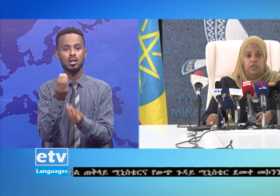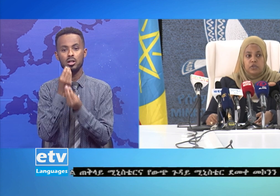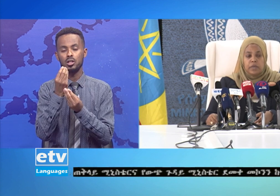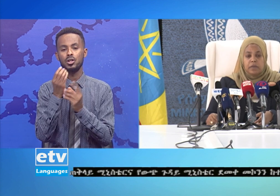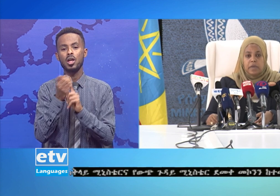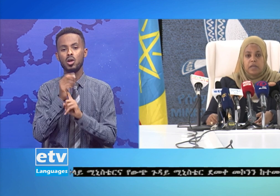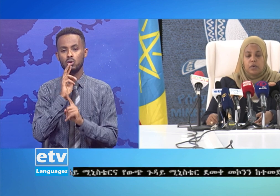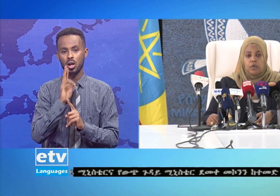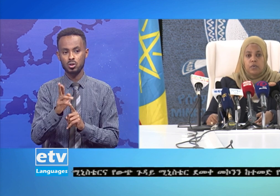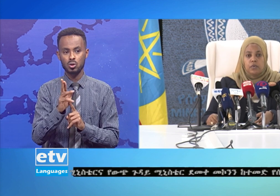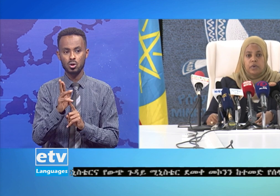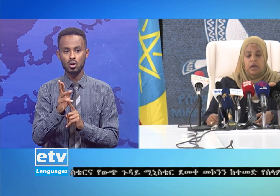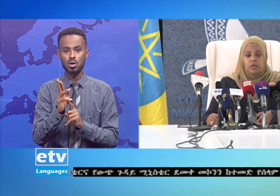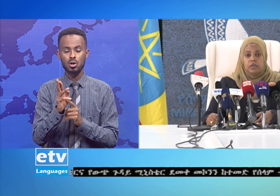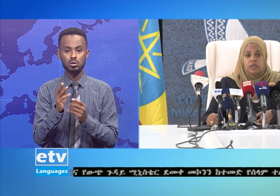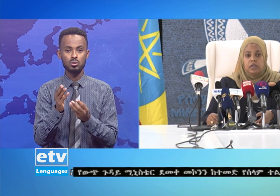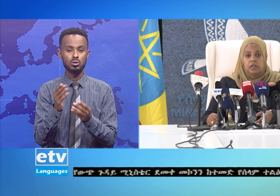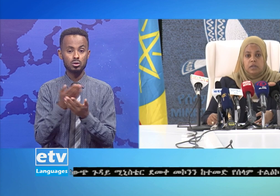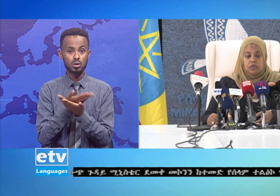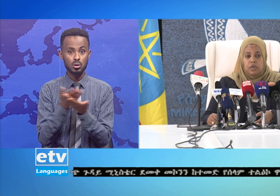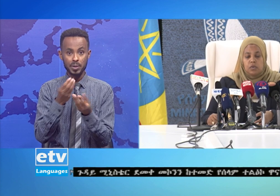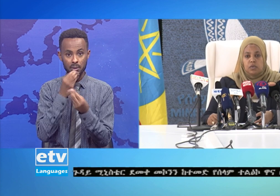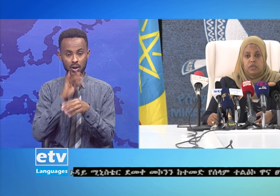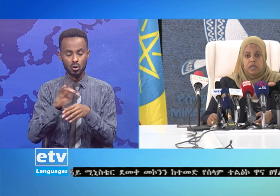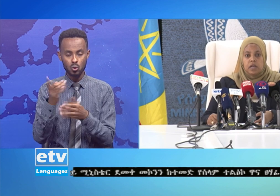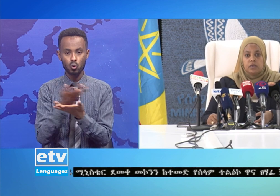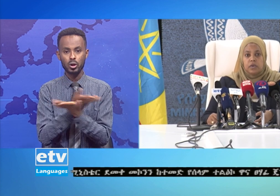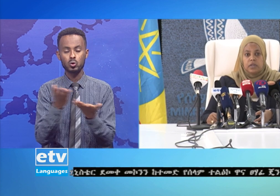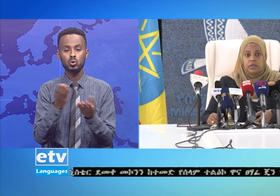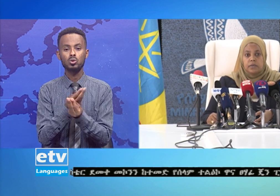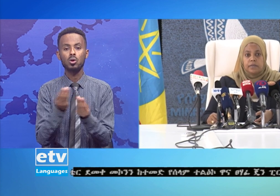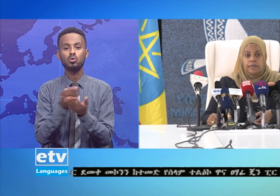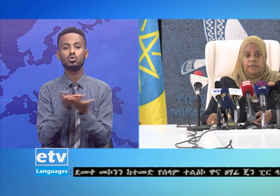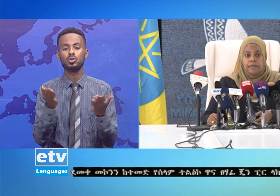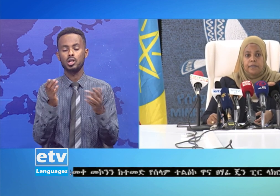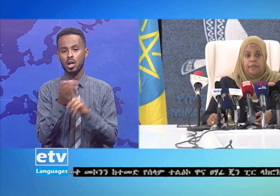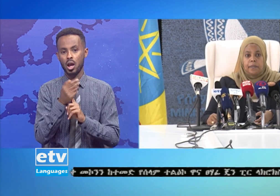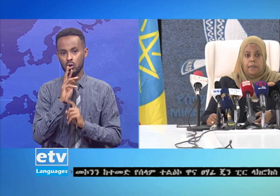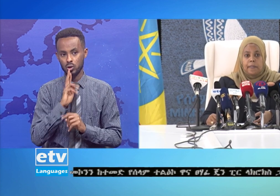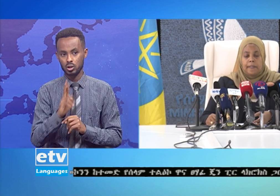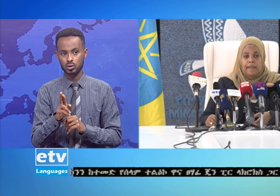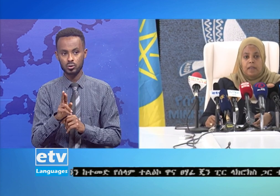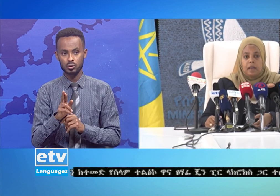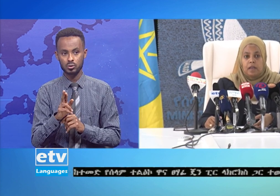የያዙ ናቸው። ምግብ ነክ የሆኑ ጉዳዮችን ቁሳቁሶችን የያዙ ናቸው።